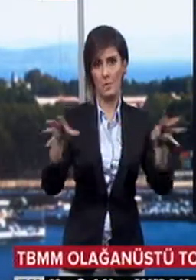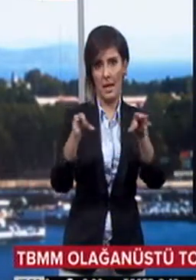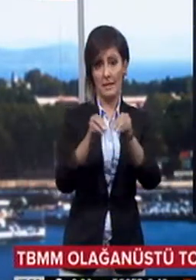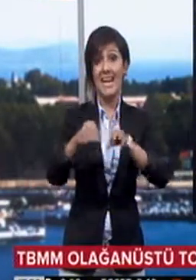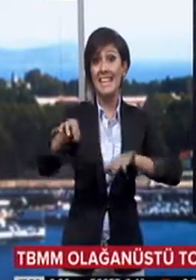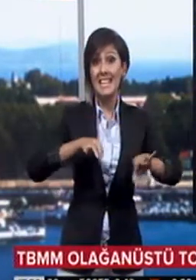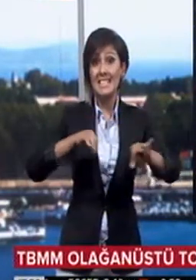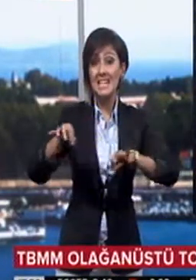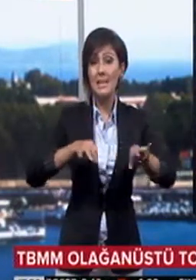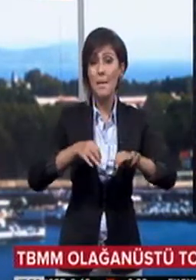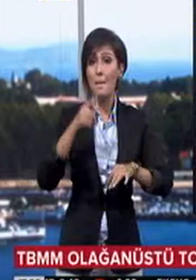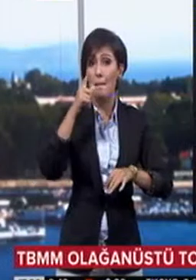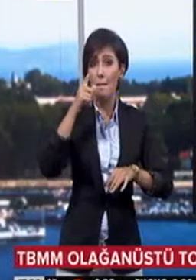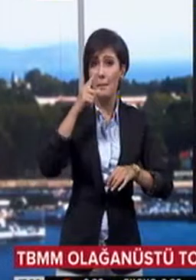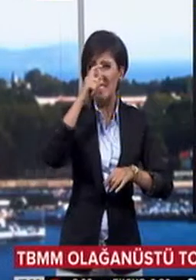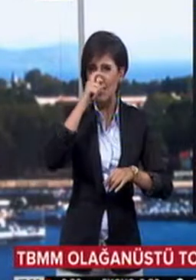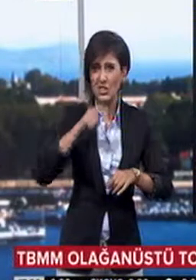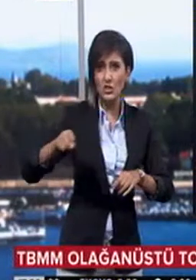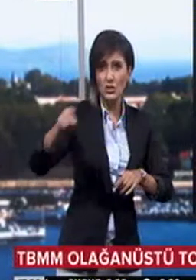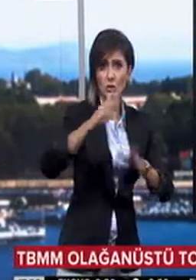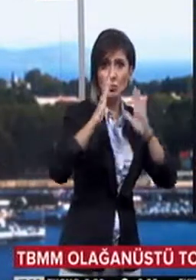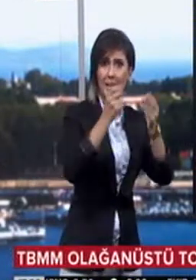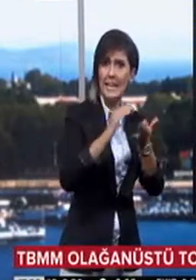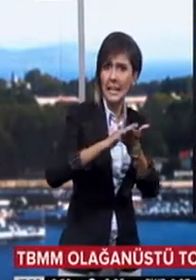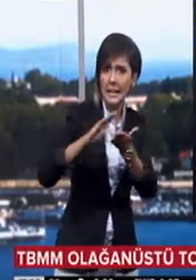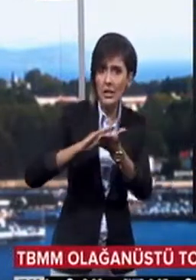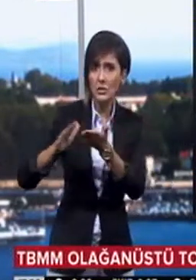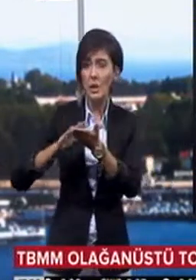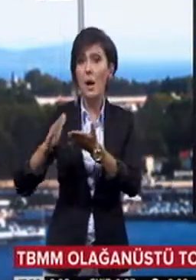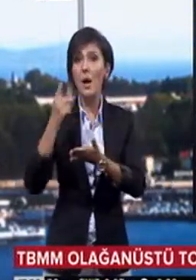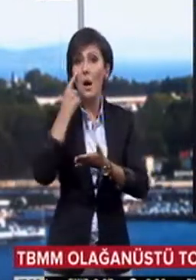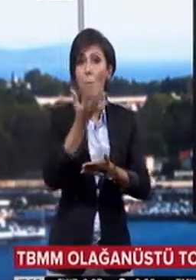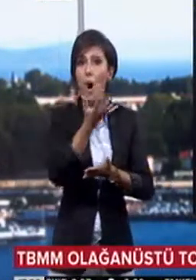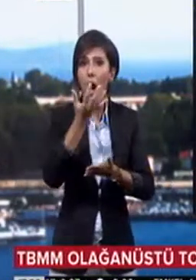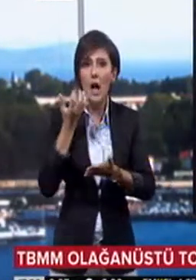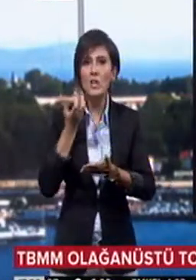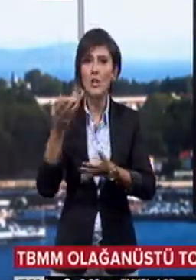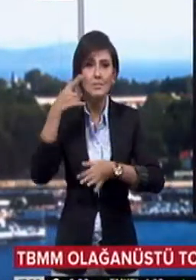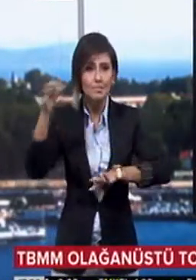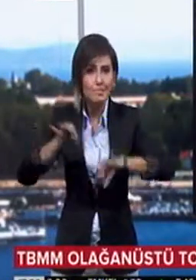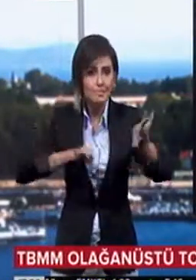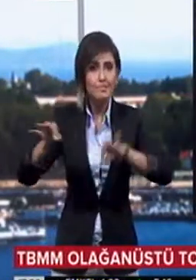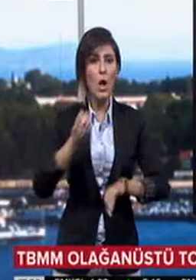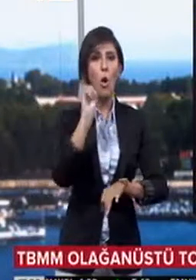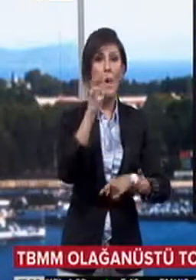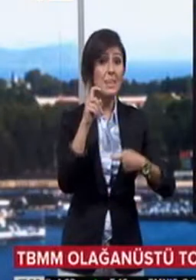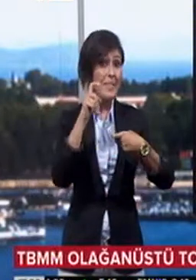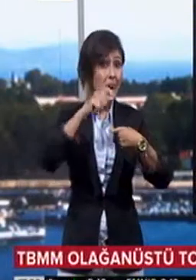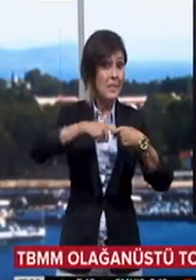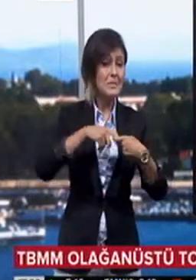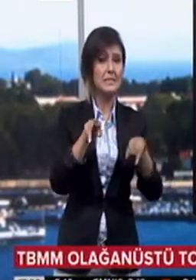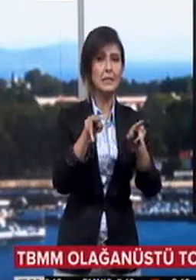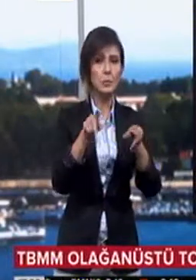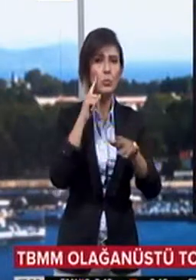toplandı. Tasarı maden işçilerine yönelik iyileştirmeler, kamu alacaklarının yapılandırılması ve öğretmen ataması gibi